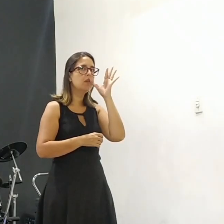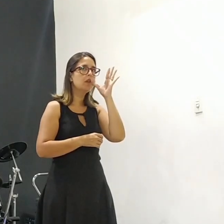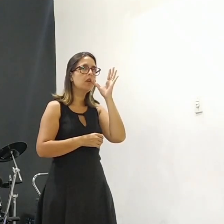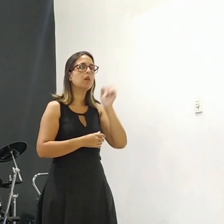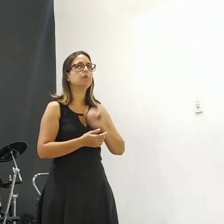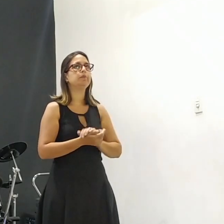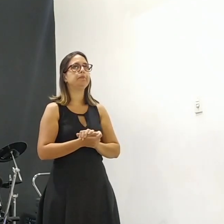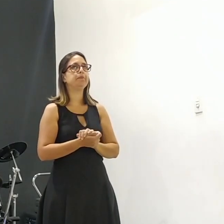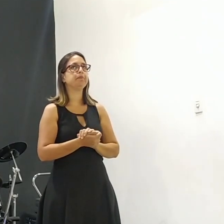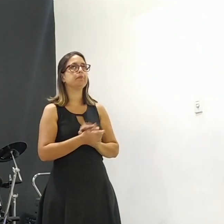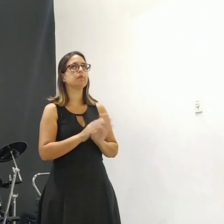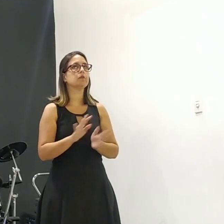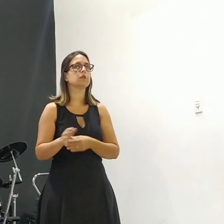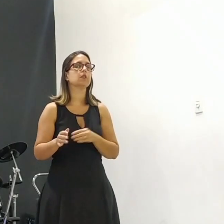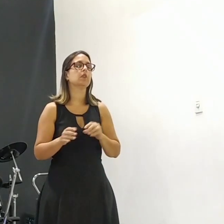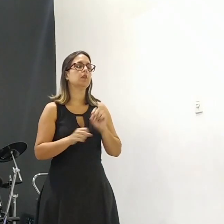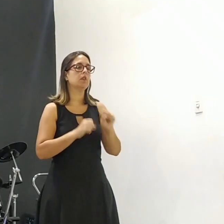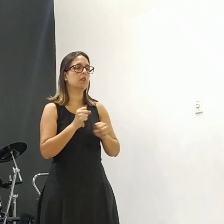46, versículo 4,